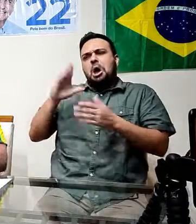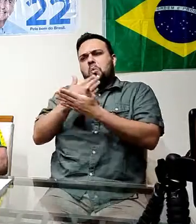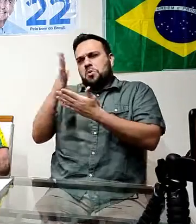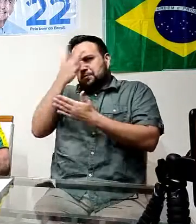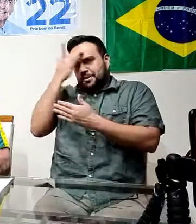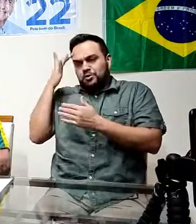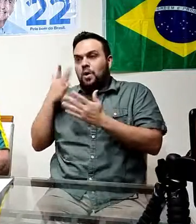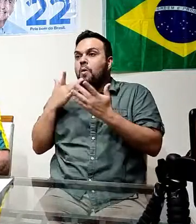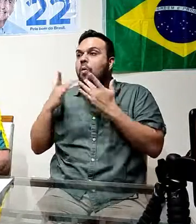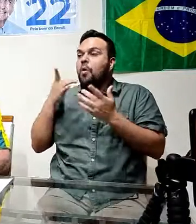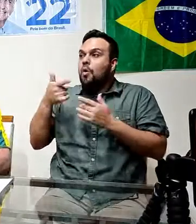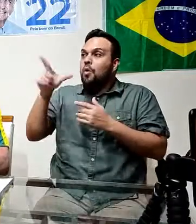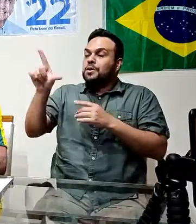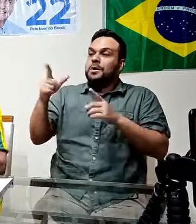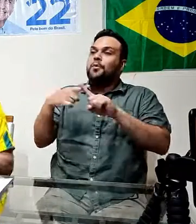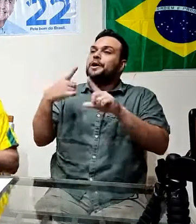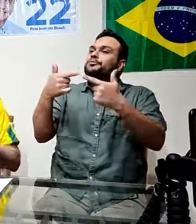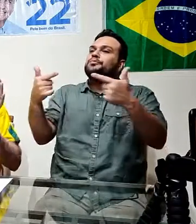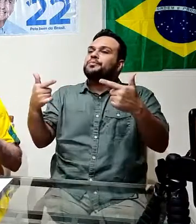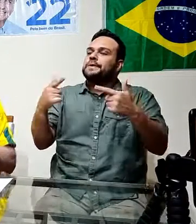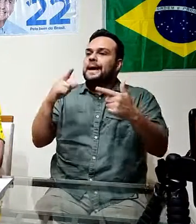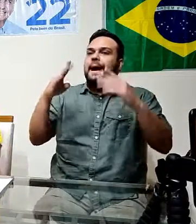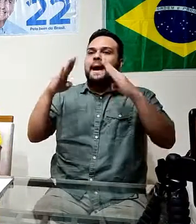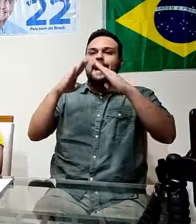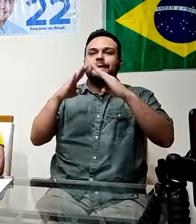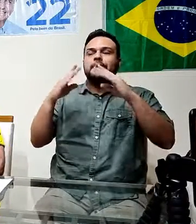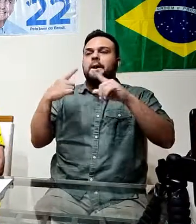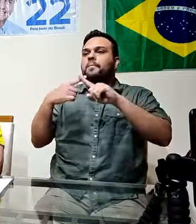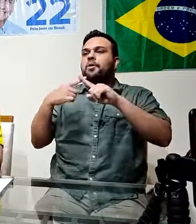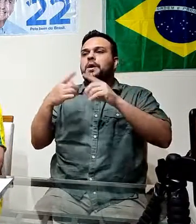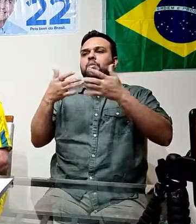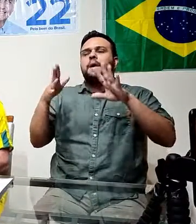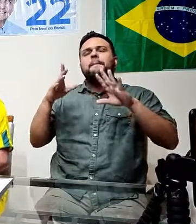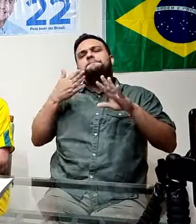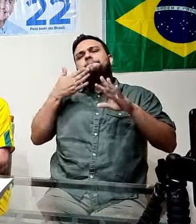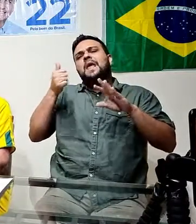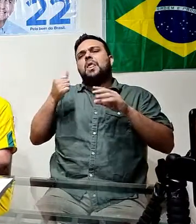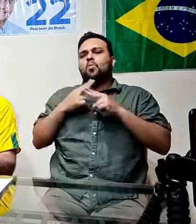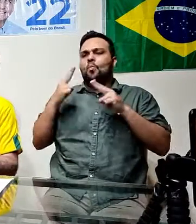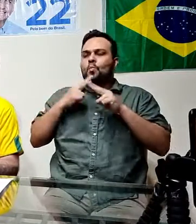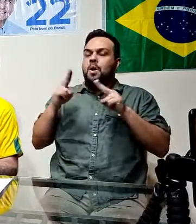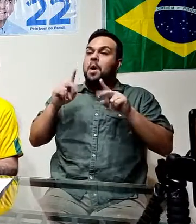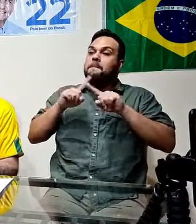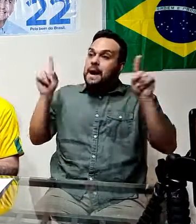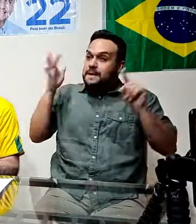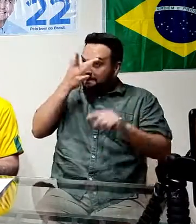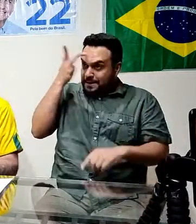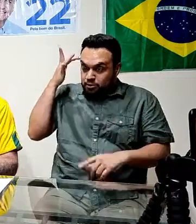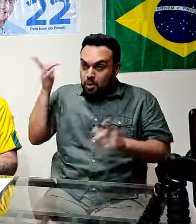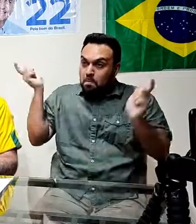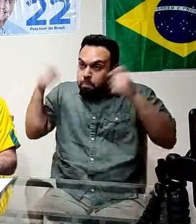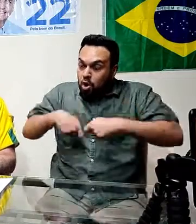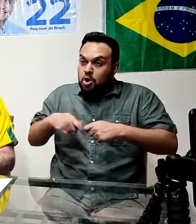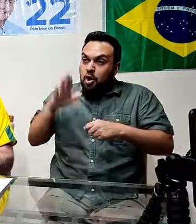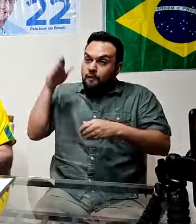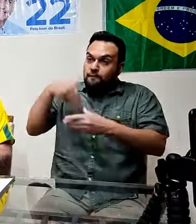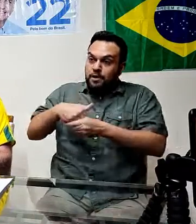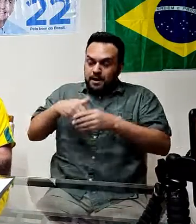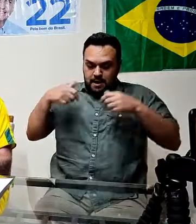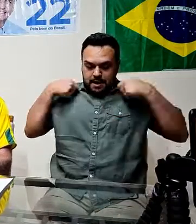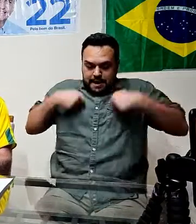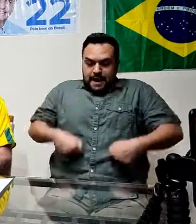votar em mim também, porque não tem o amarelo em casa ou porque não quer descrição. Mas quem puder ir votar com a camisa